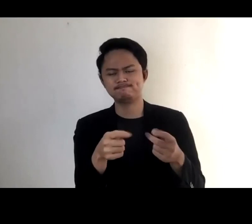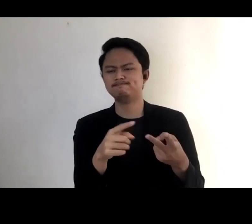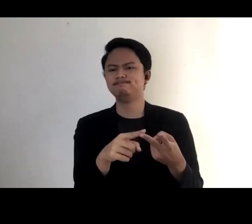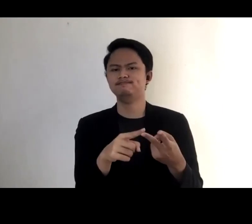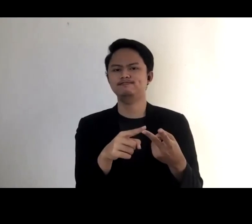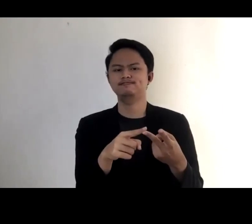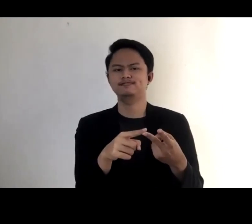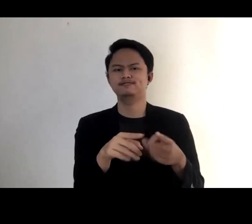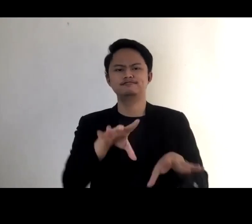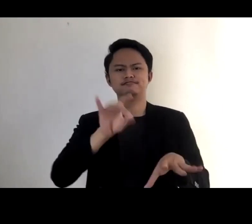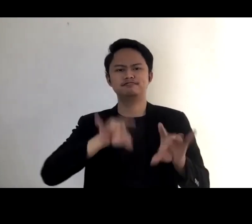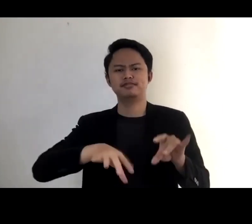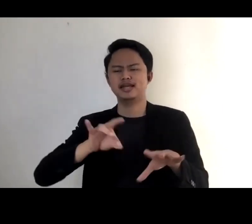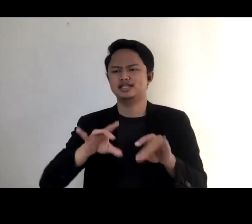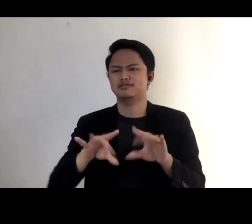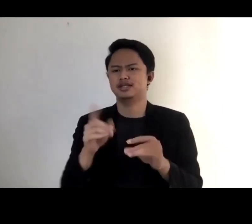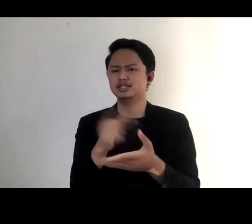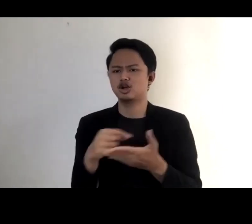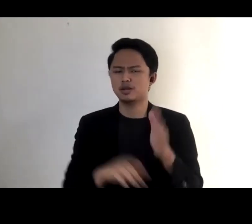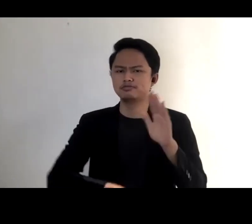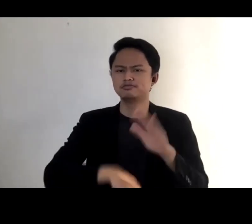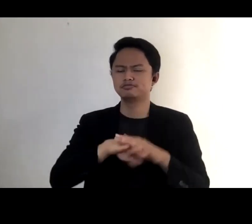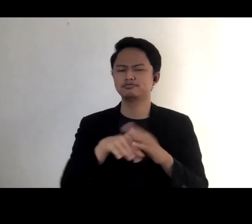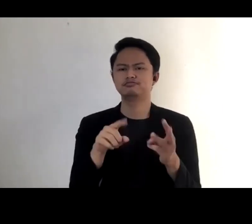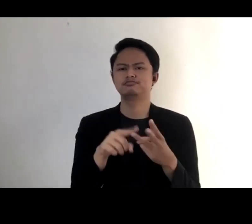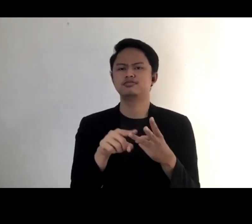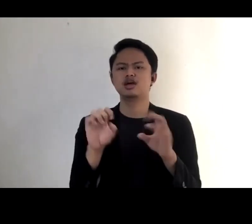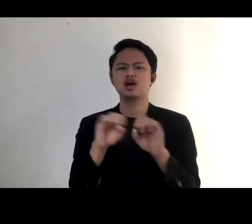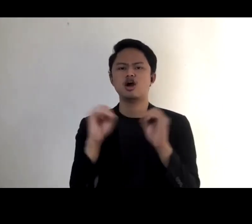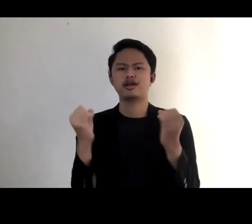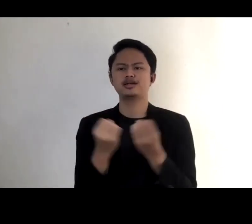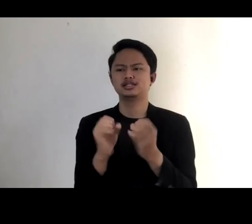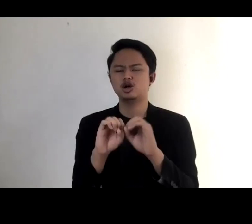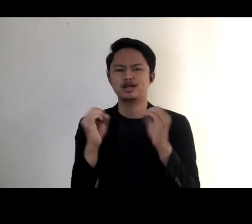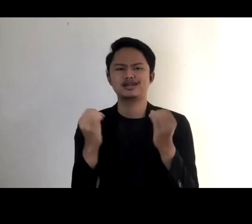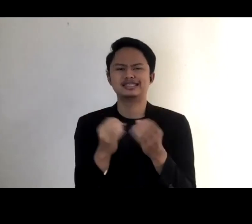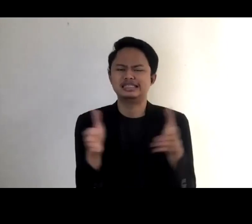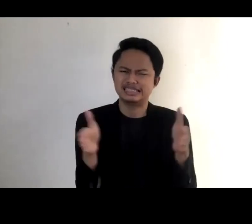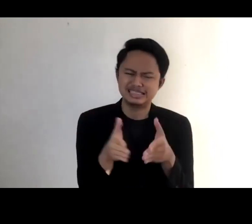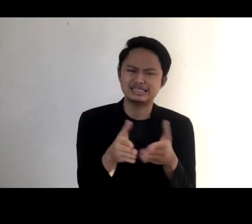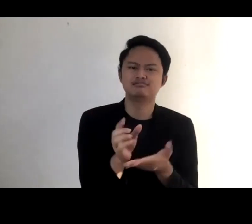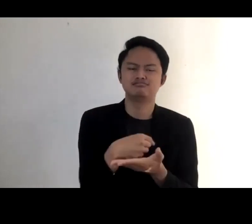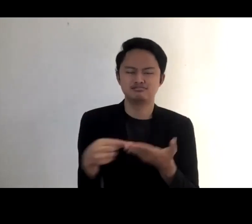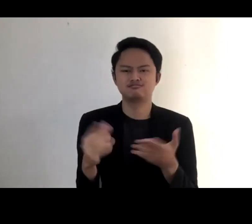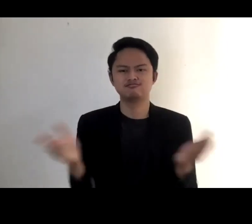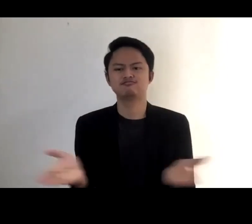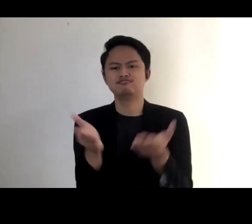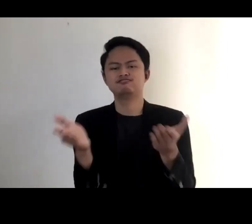mengoptimalkan manajemen berbasis sekolah, mengoptimalkan organisasi-organisasi kecil di sekolah,